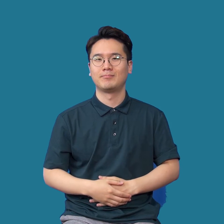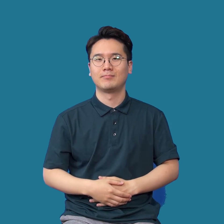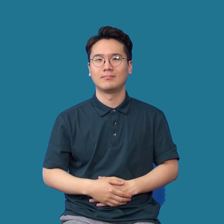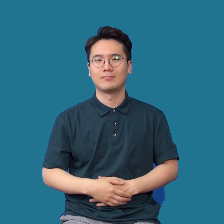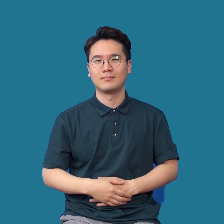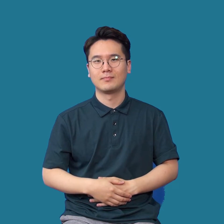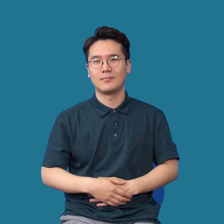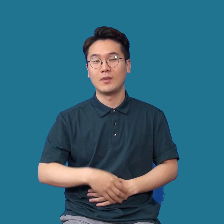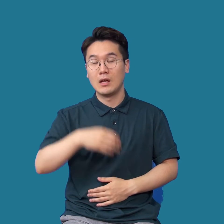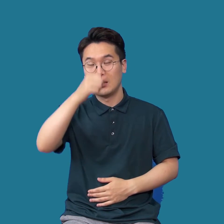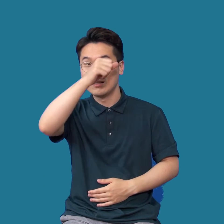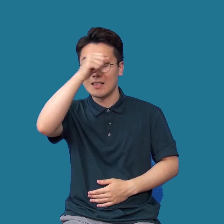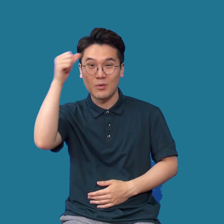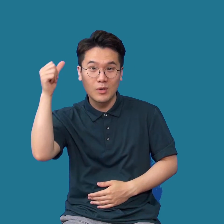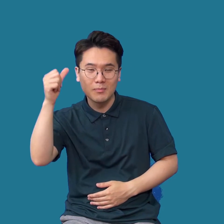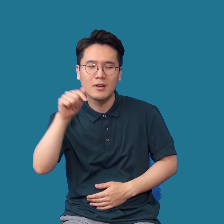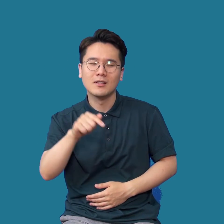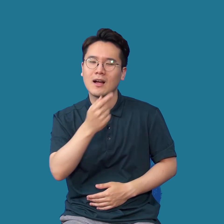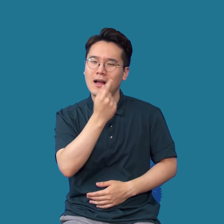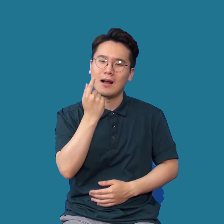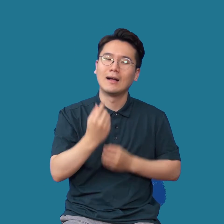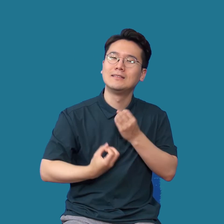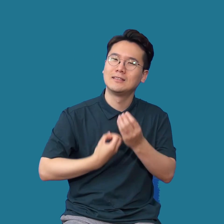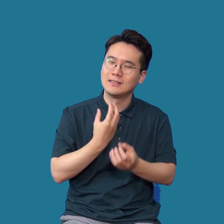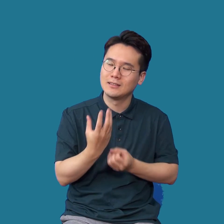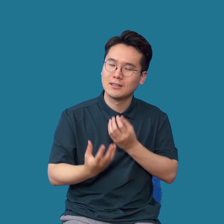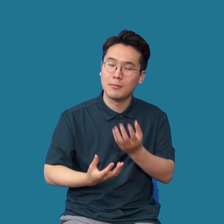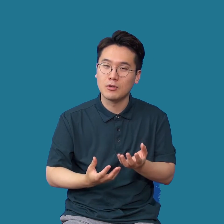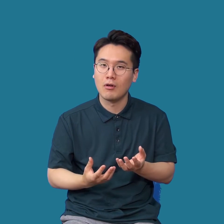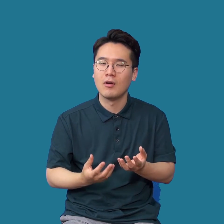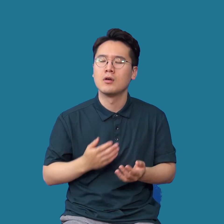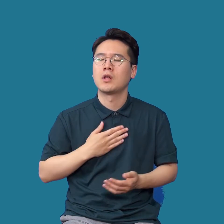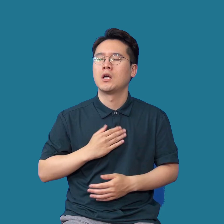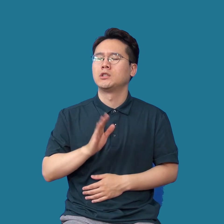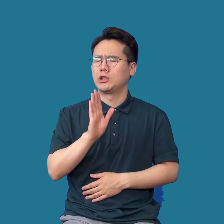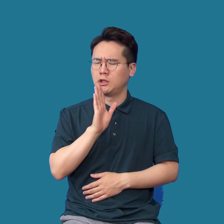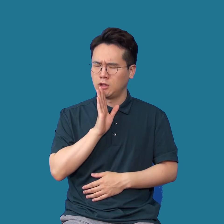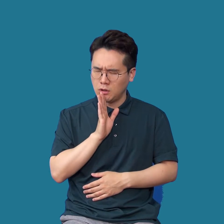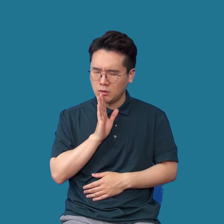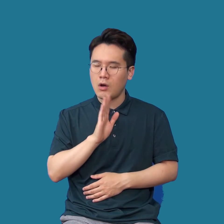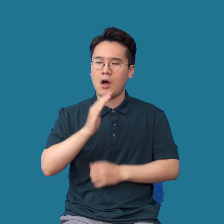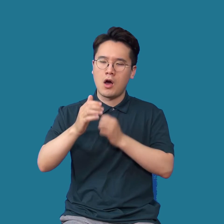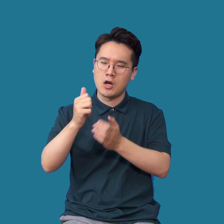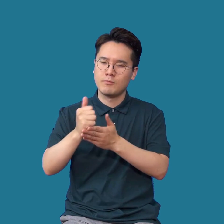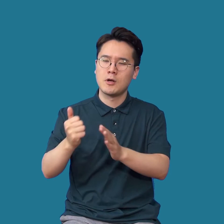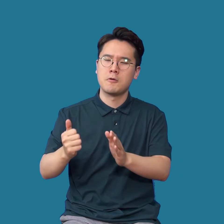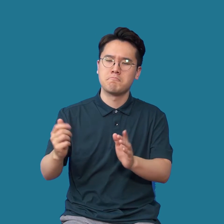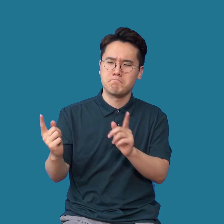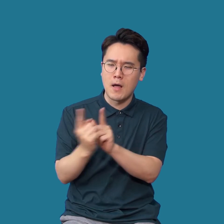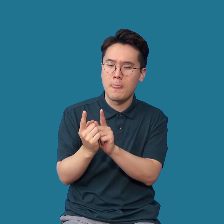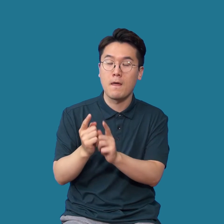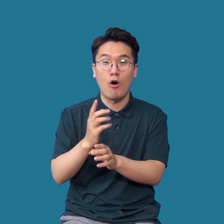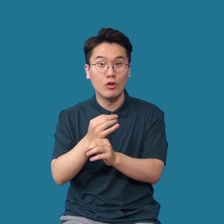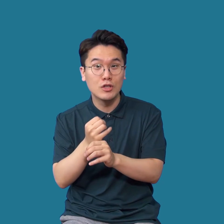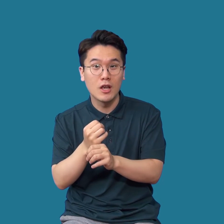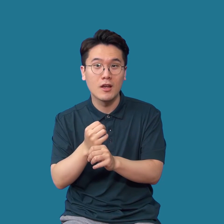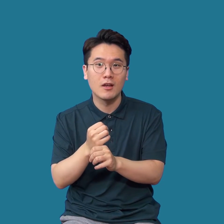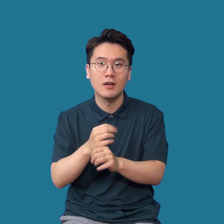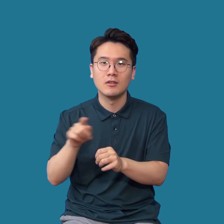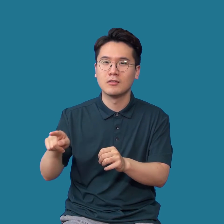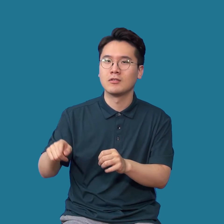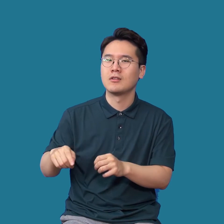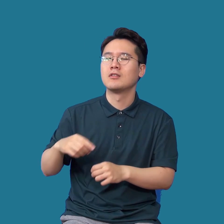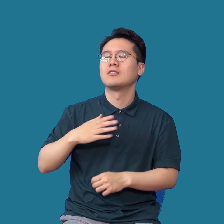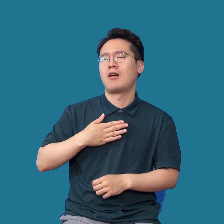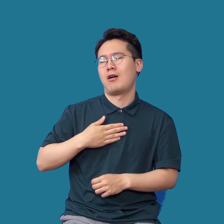장로님이 그 간증을 쭉 하면서 자기가 진짜로 하나님을 만난 것은 중학교 1학년 때 그 현관 앞에서라고